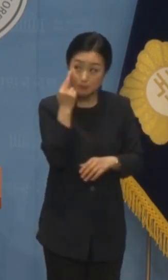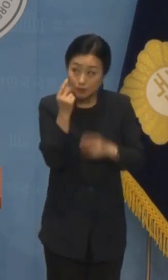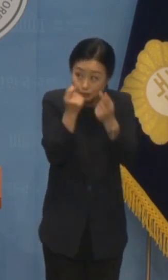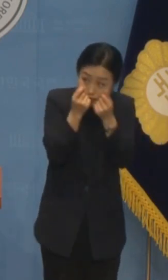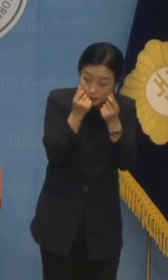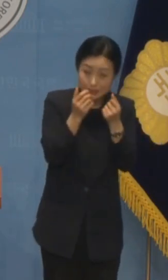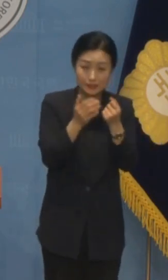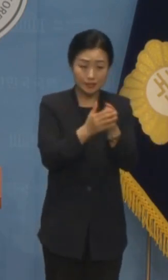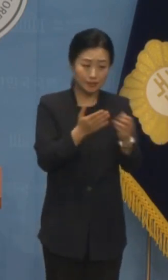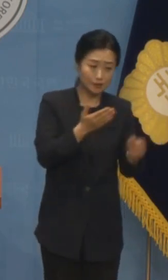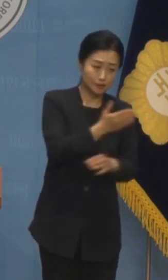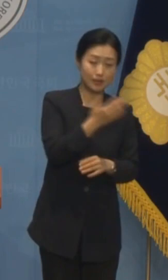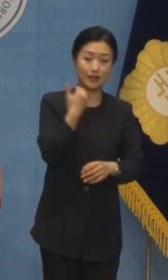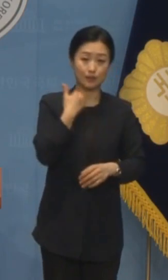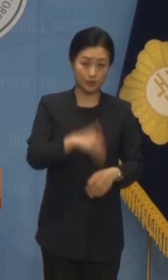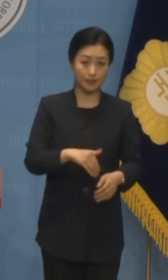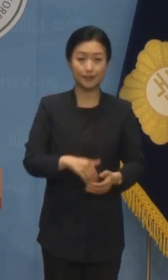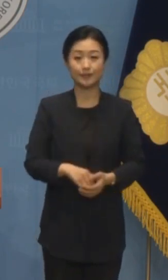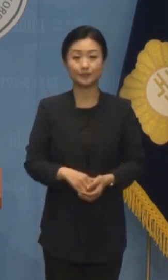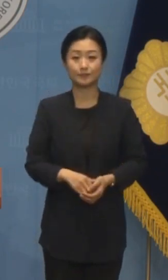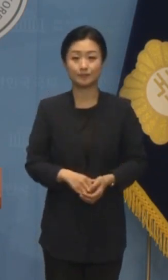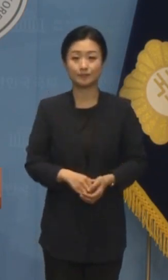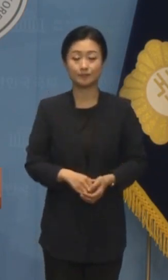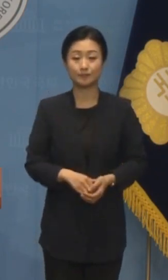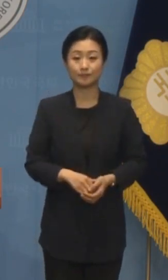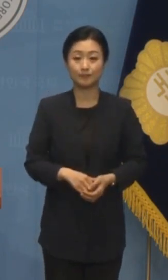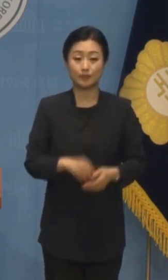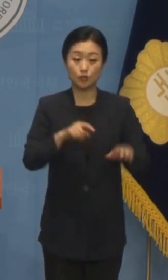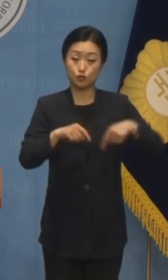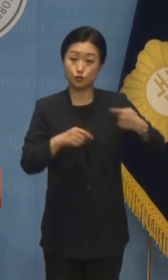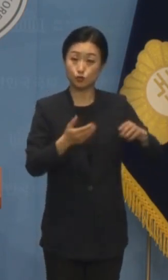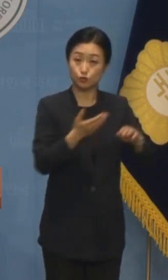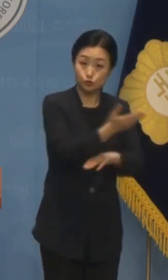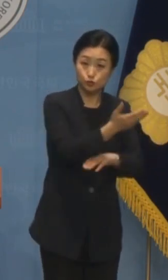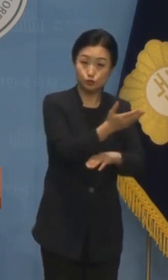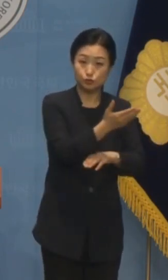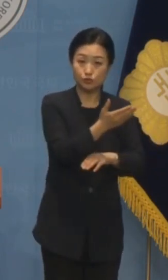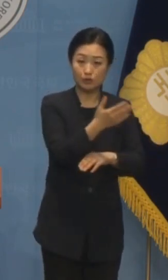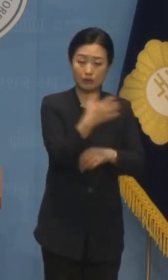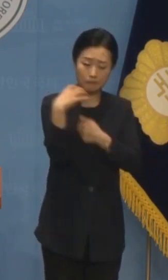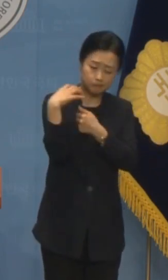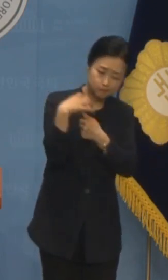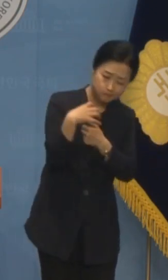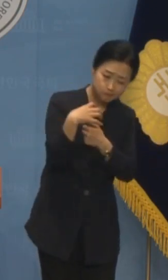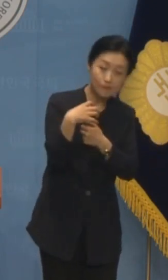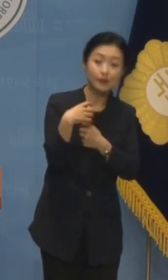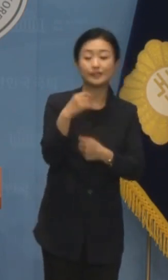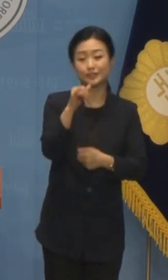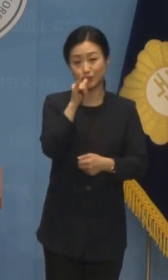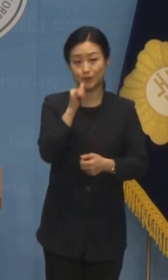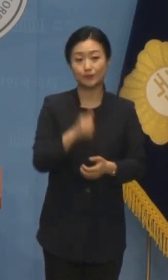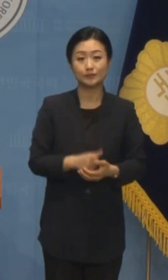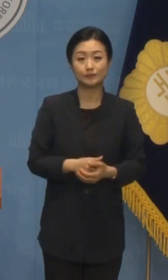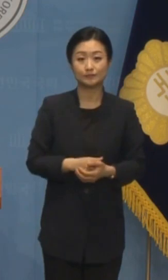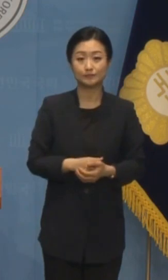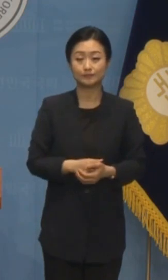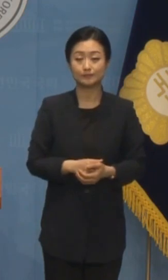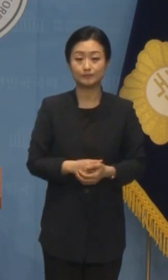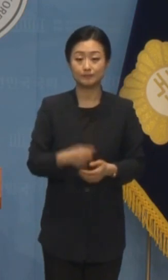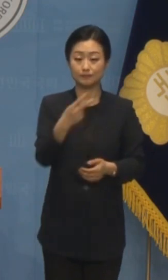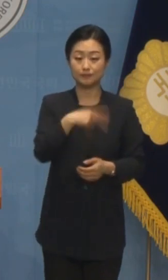보면서 삼가해야 하는 처지에 있습니다. 대중국 수출조차도 통제받는 처지에 이르렀습니다. 그런